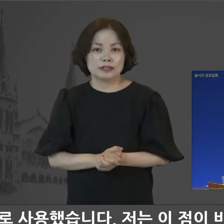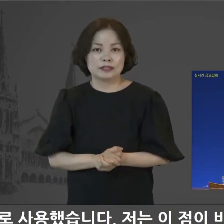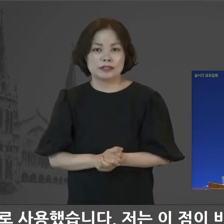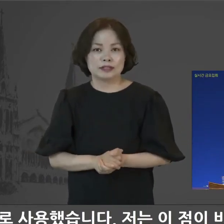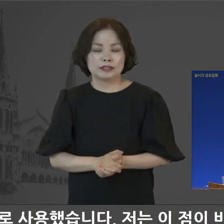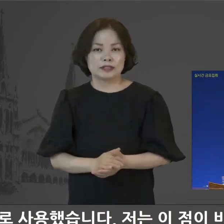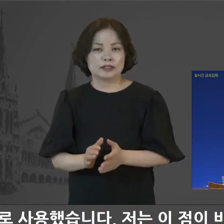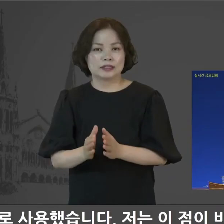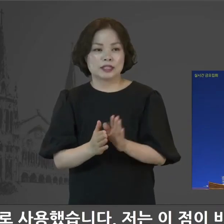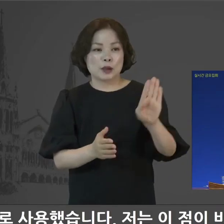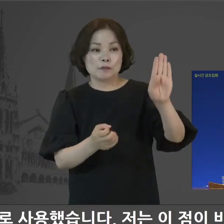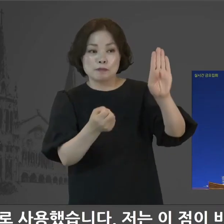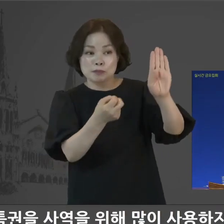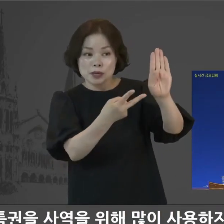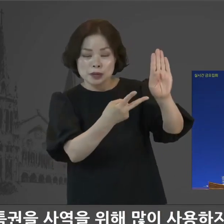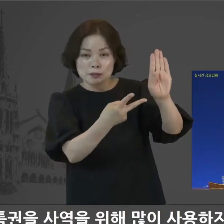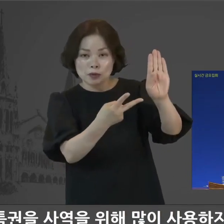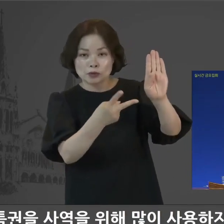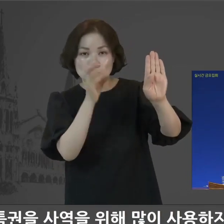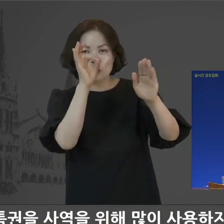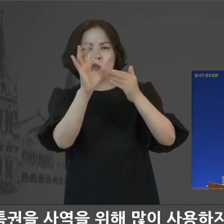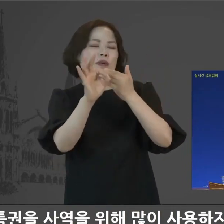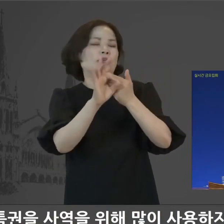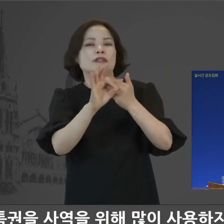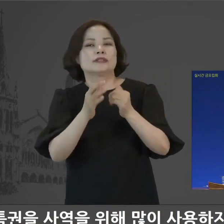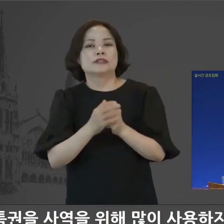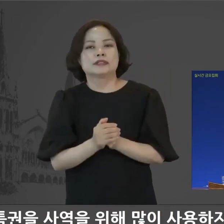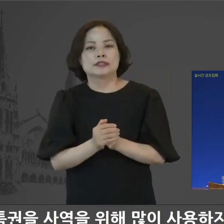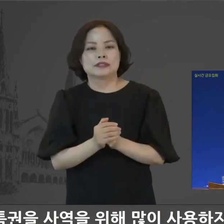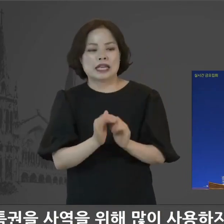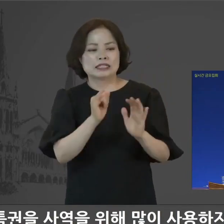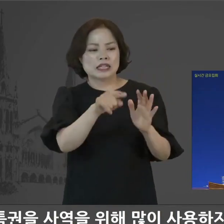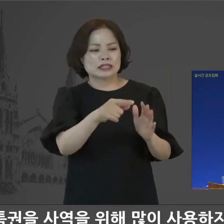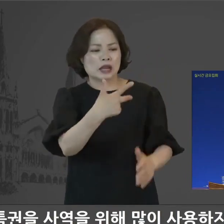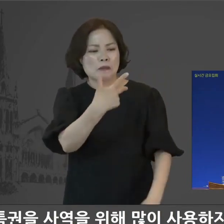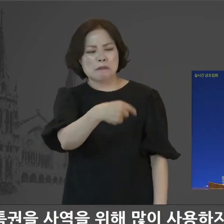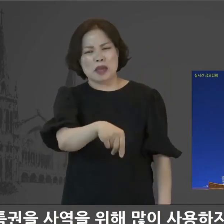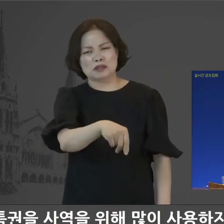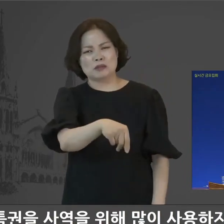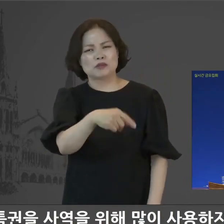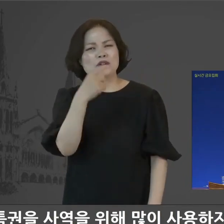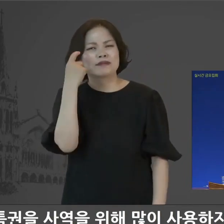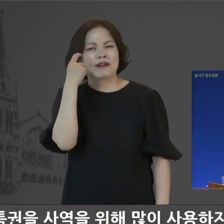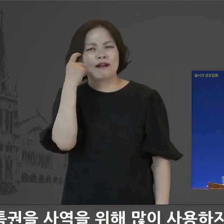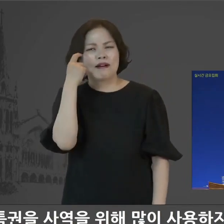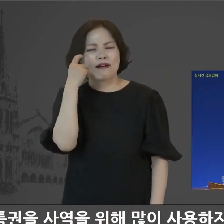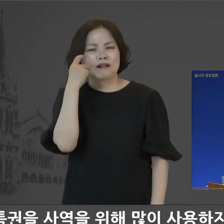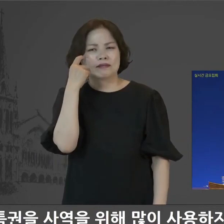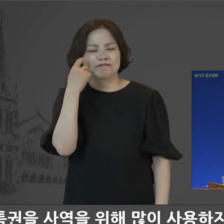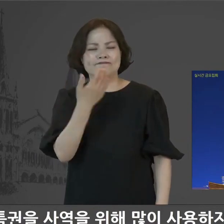빌립보서 3장 8절에 보면 바울은 세상 것들을 다 배설물로 여겼다 이렇게 설명을 하죠.